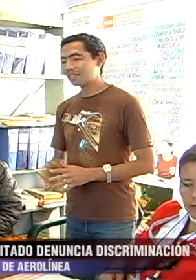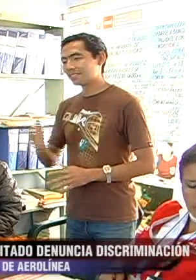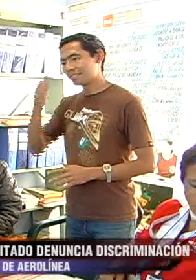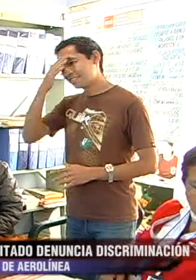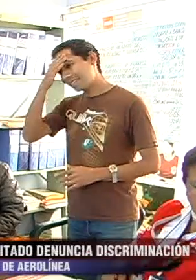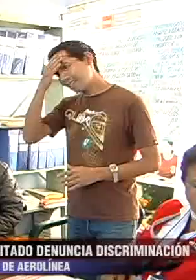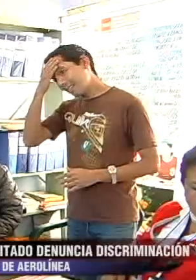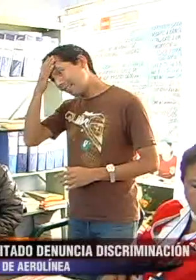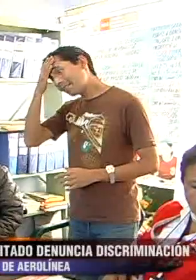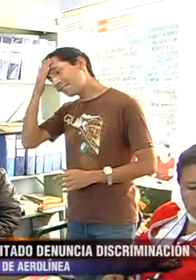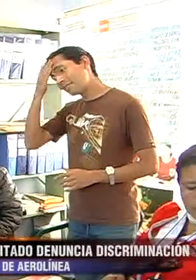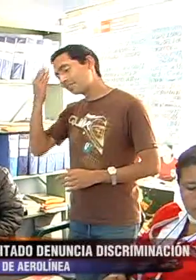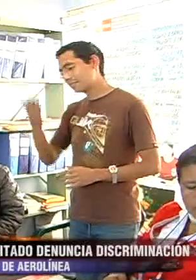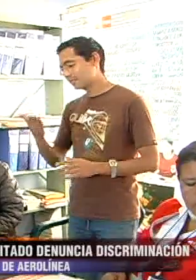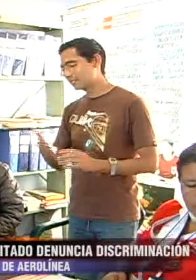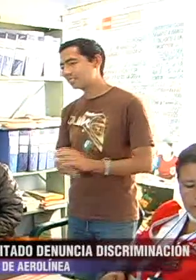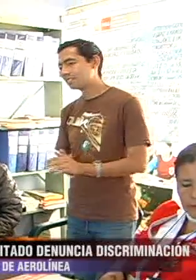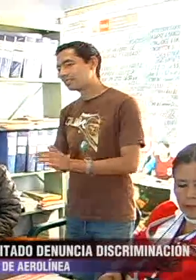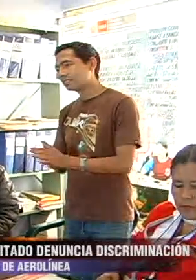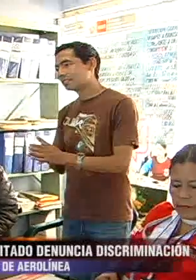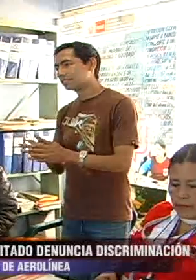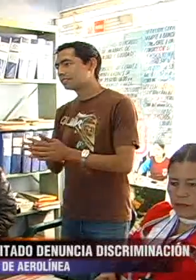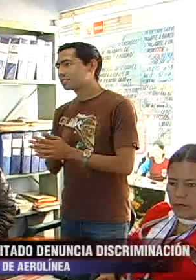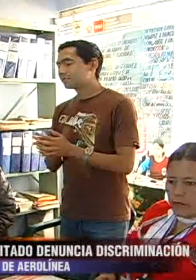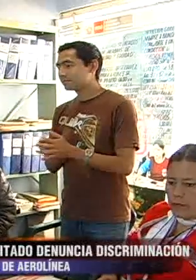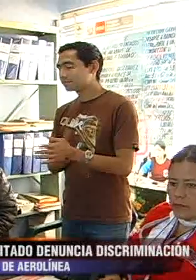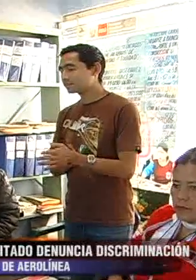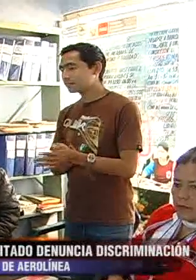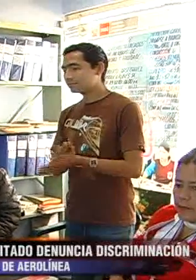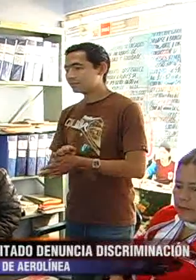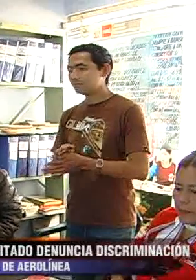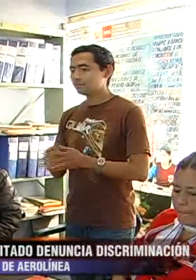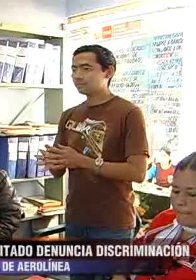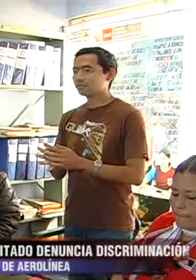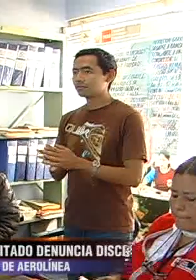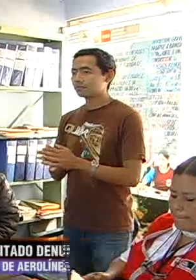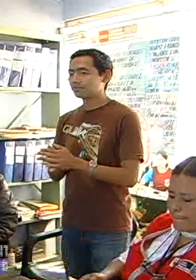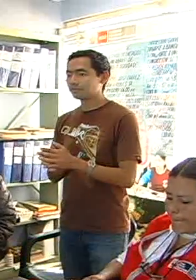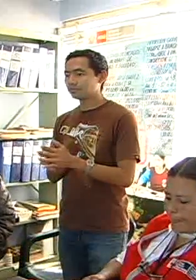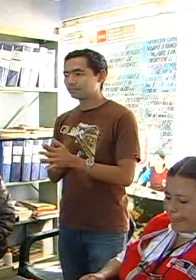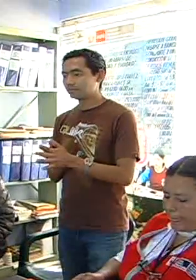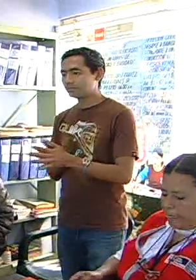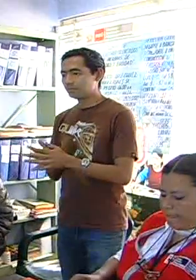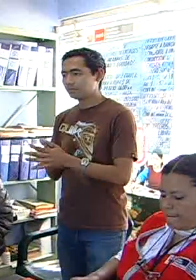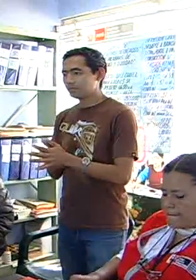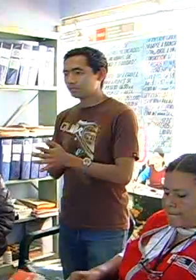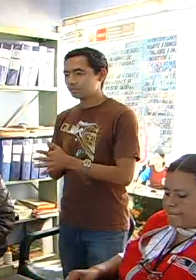negar el servicio de transporte. La sanción va desde las 5 hasta las 50 UITs.